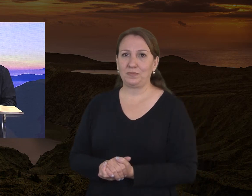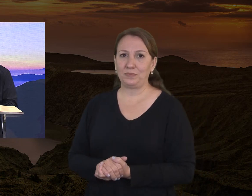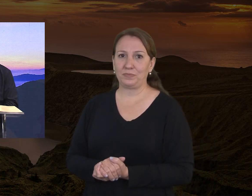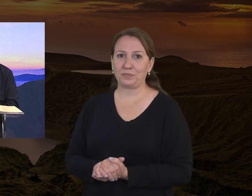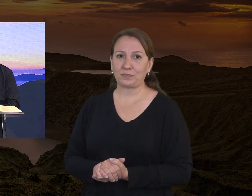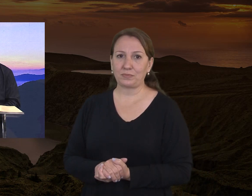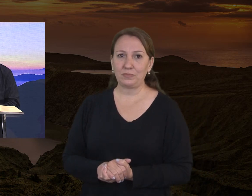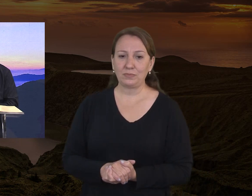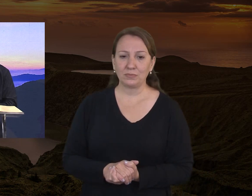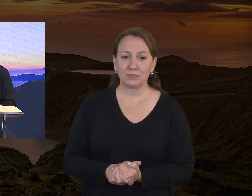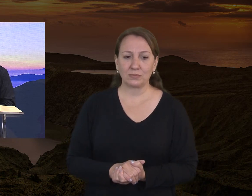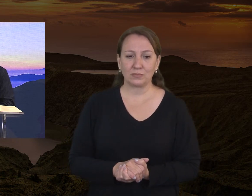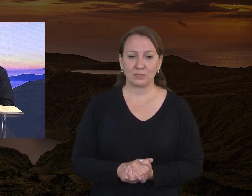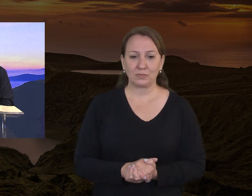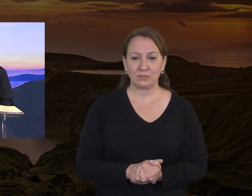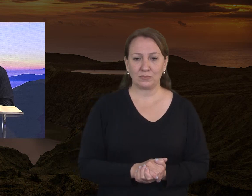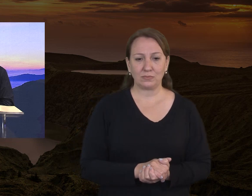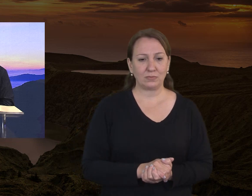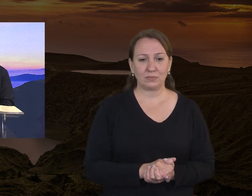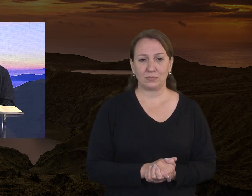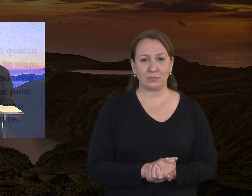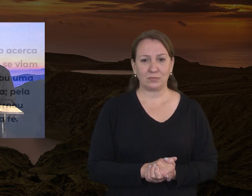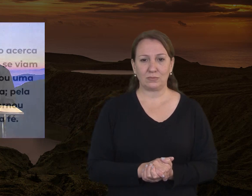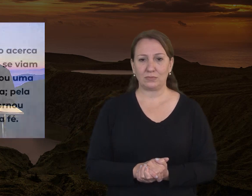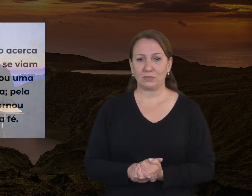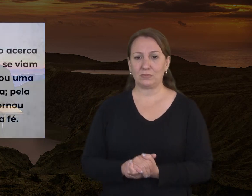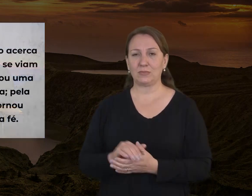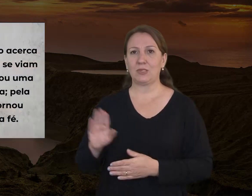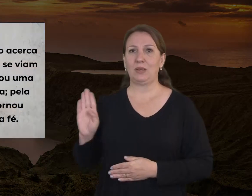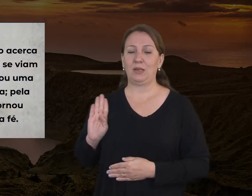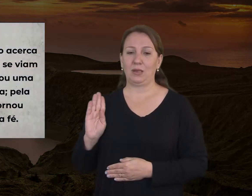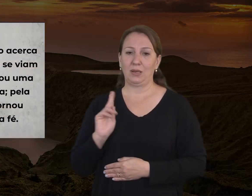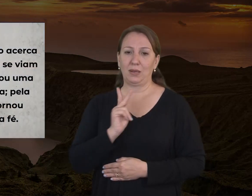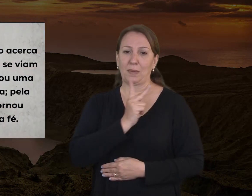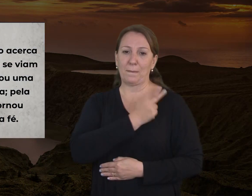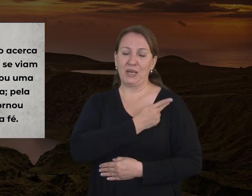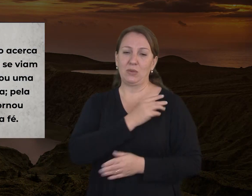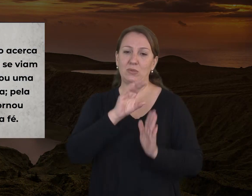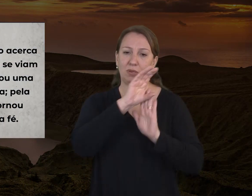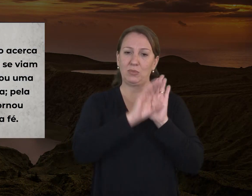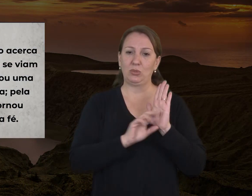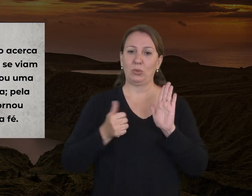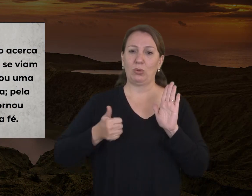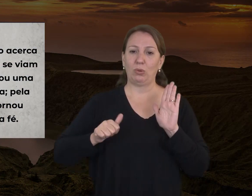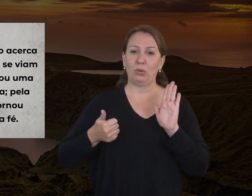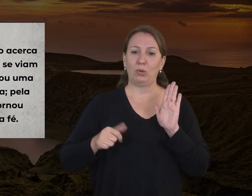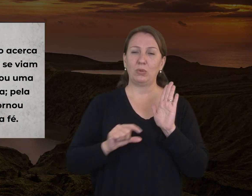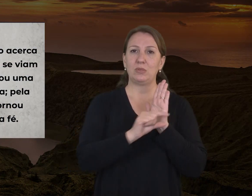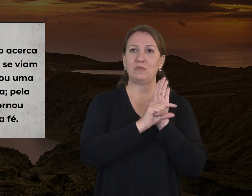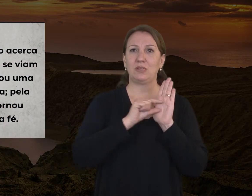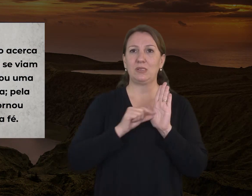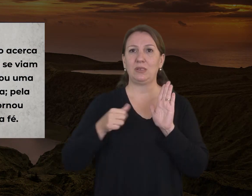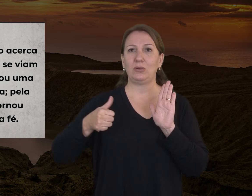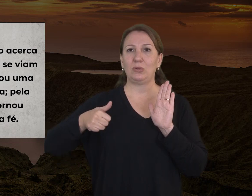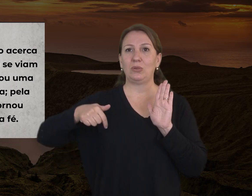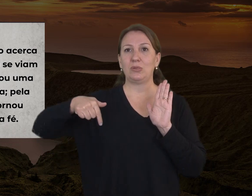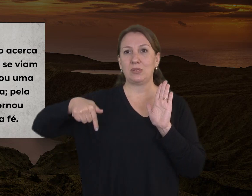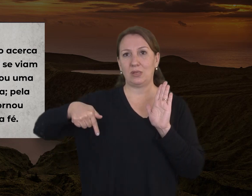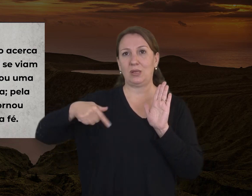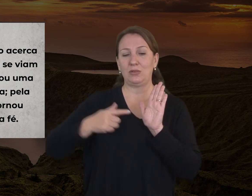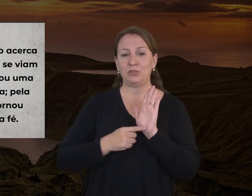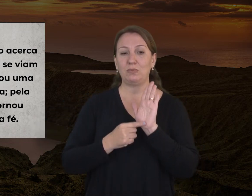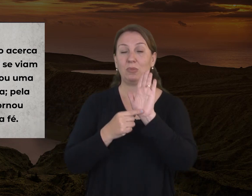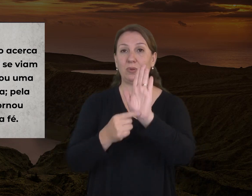Pela fé, Noé, divinamente instruído acerca de acontecimentos que ainda não se viam, e